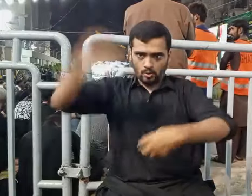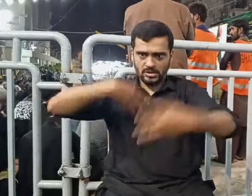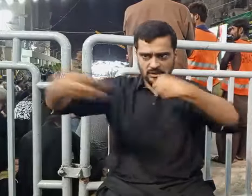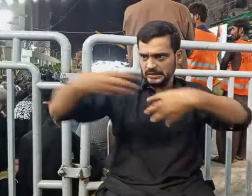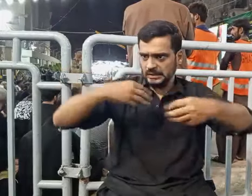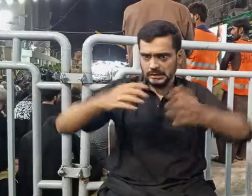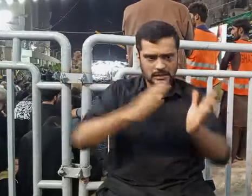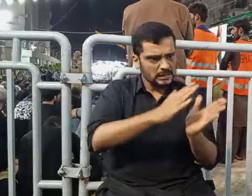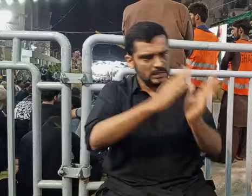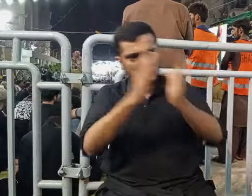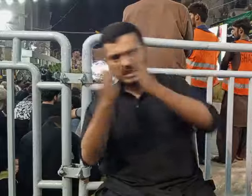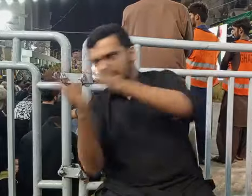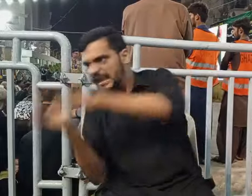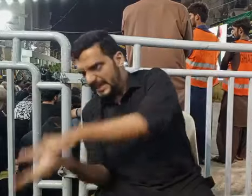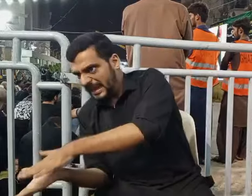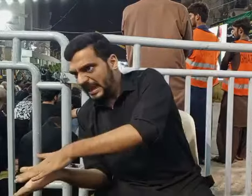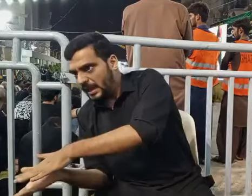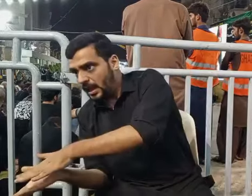چچا میرا لاشا ٹکڑا ٹکڑا ہو گیا۔